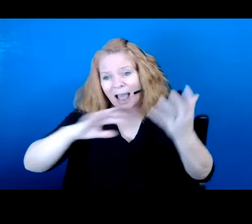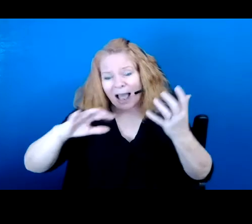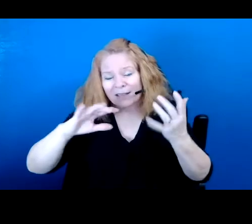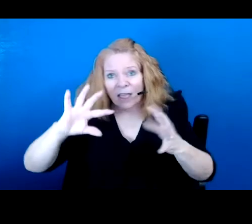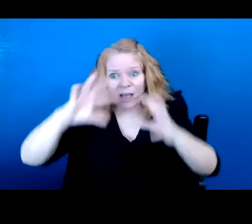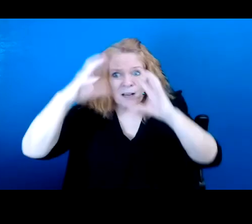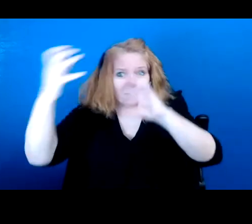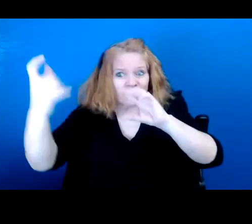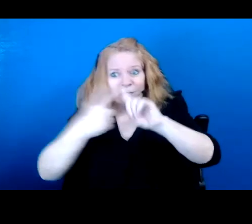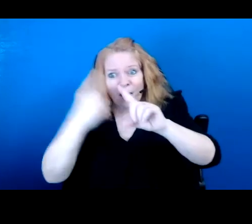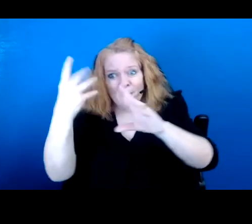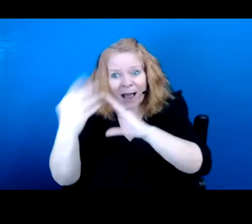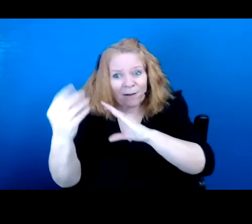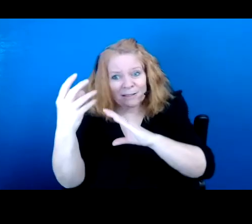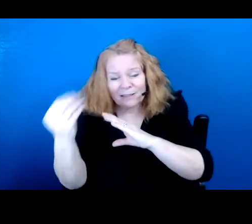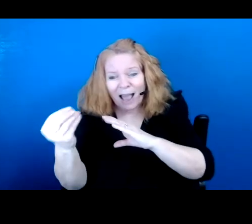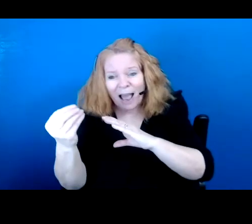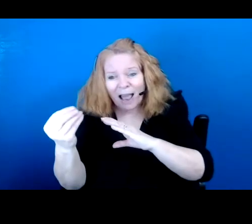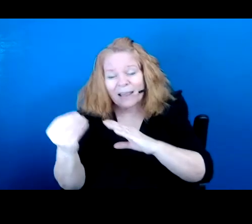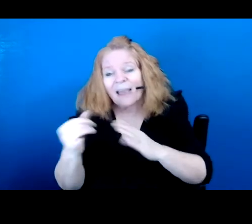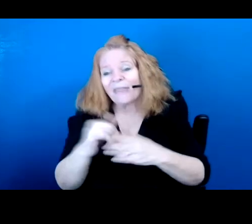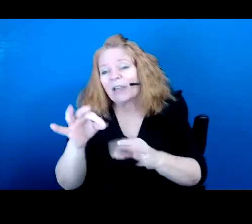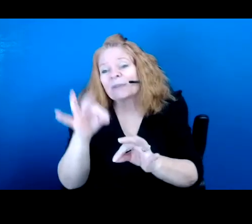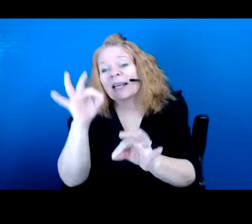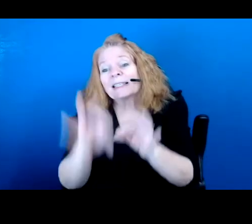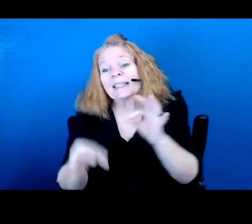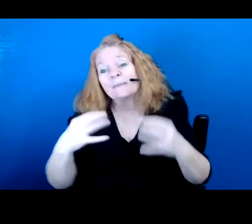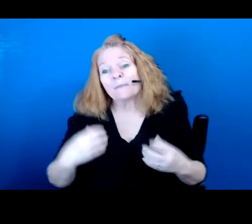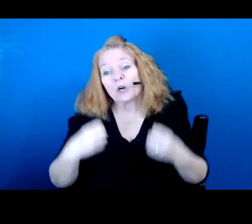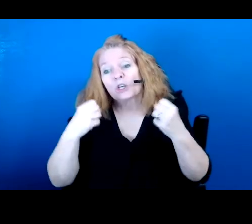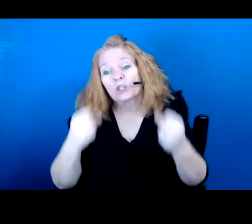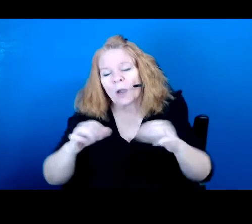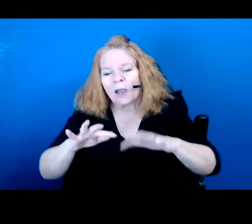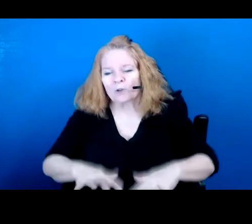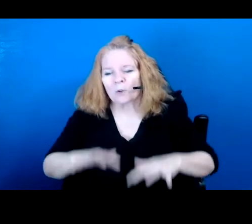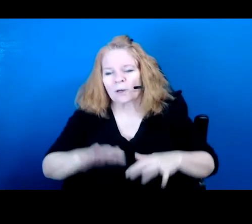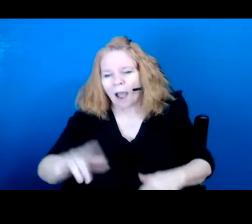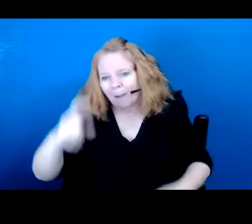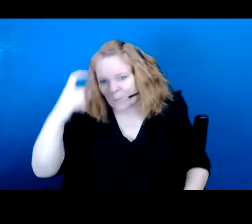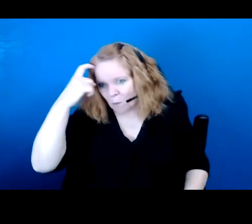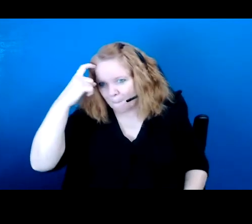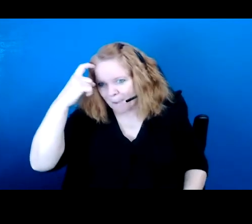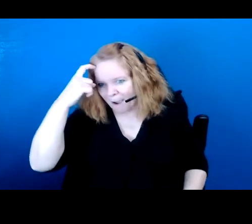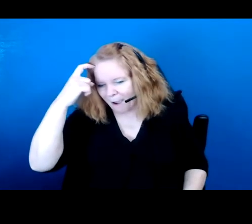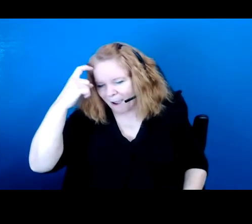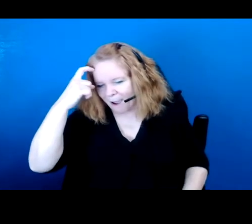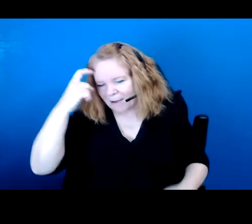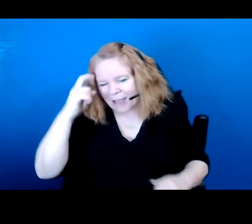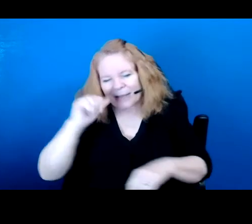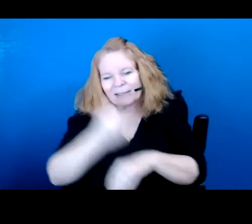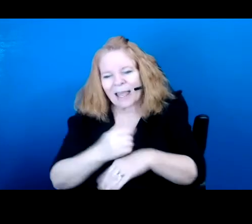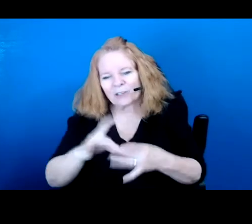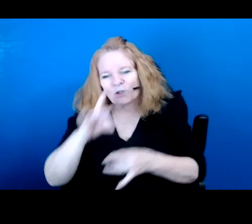mucho caos y todos se vayan pero afuera hay una simple cura para calmar tu